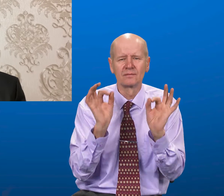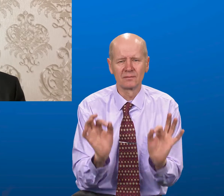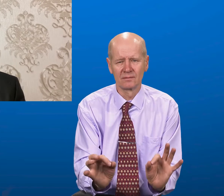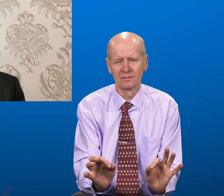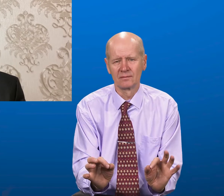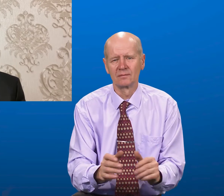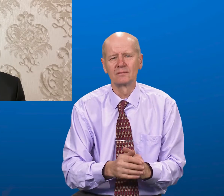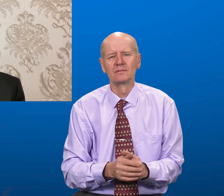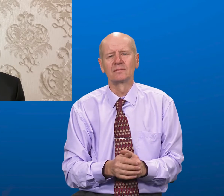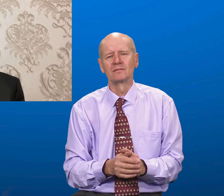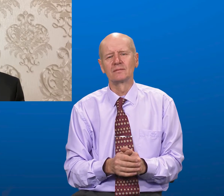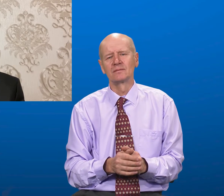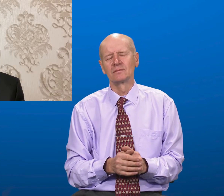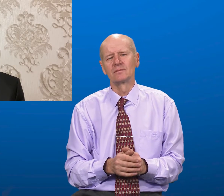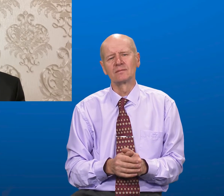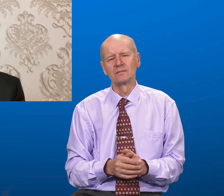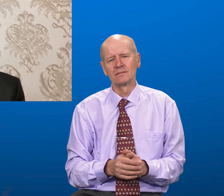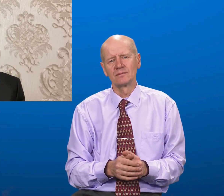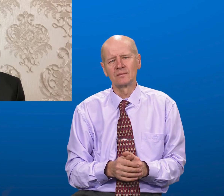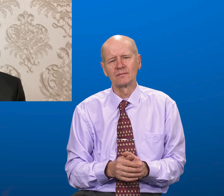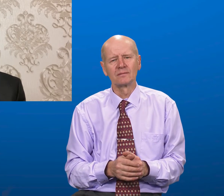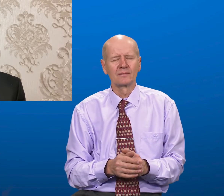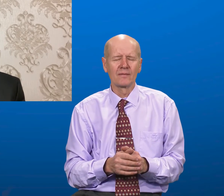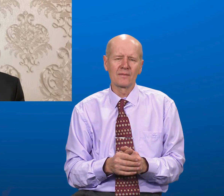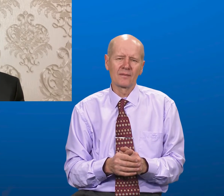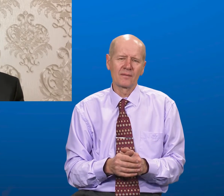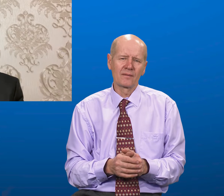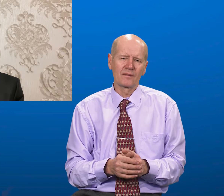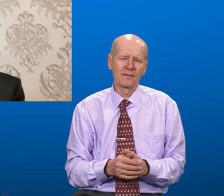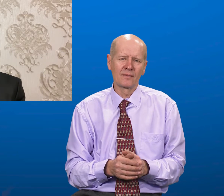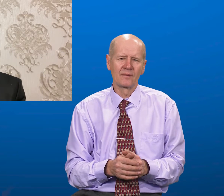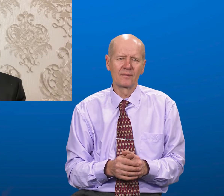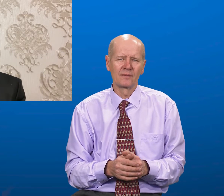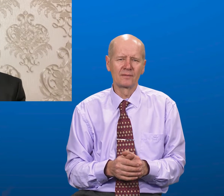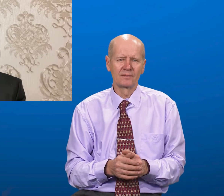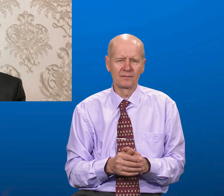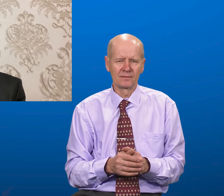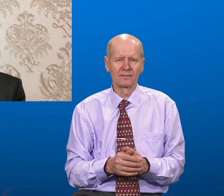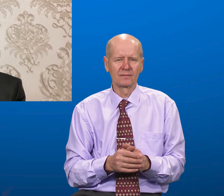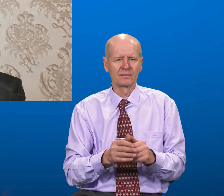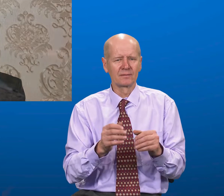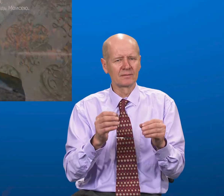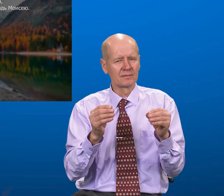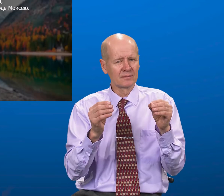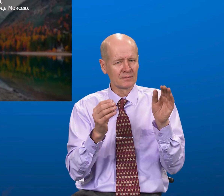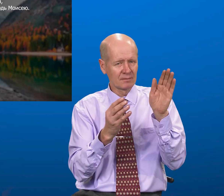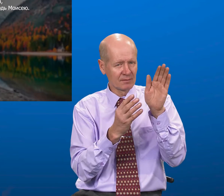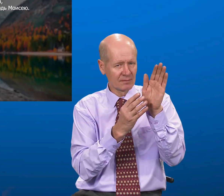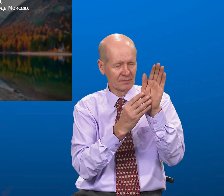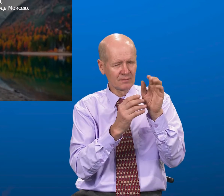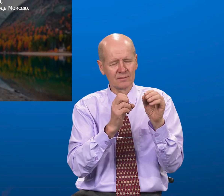сообщают конкретно, что Господь ожесточил его. в 9 главе, в 12